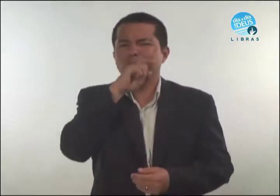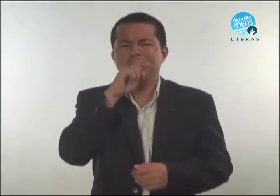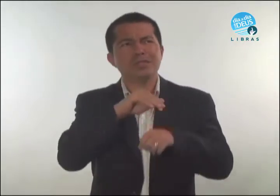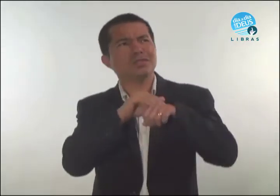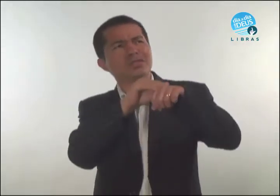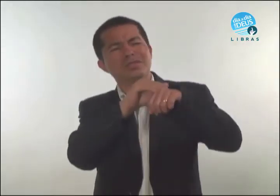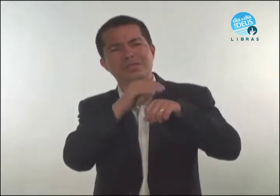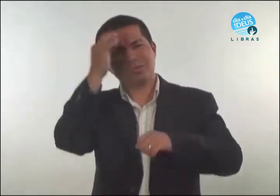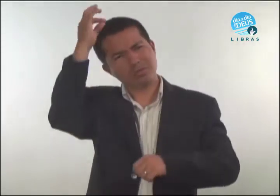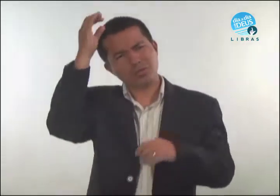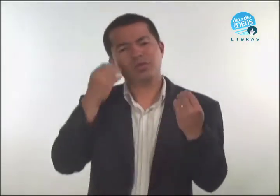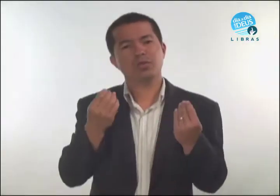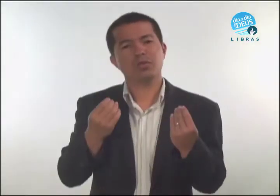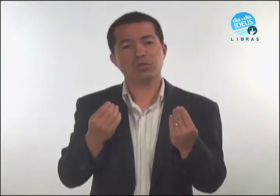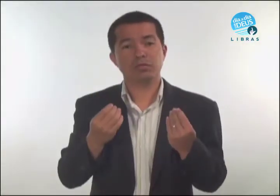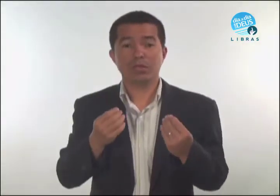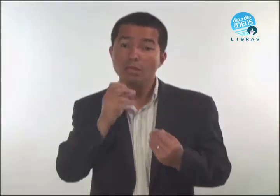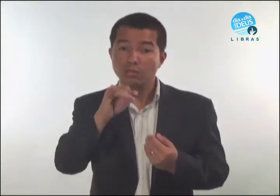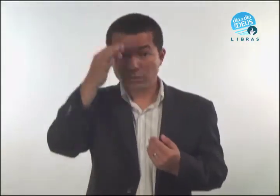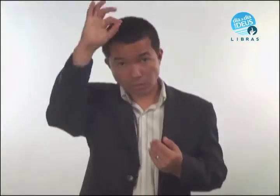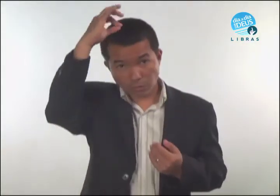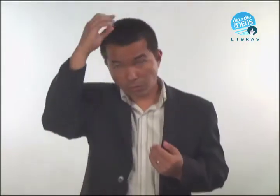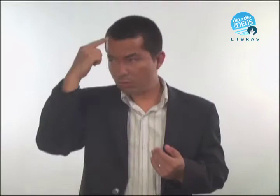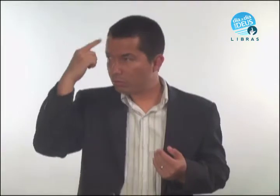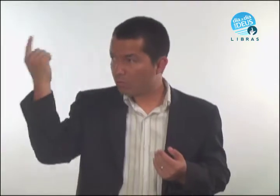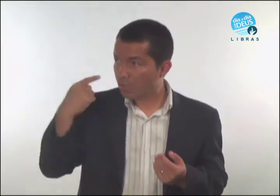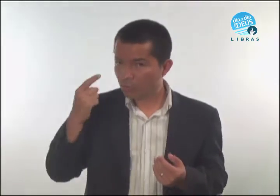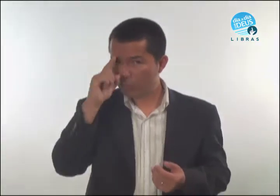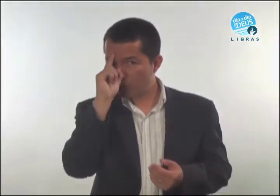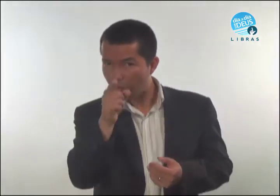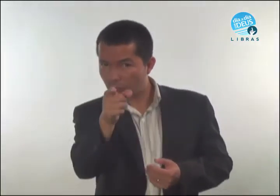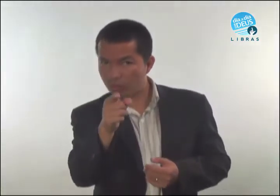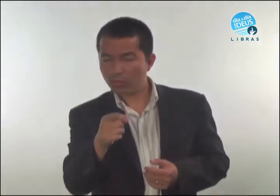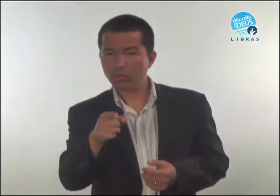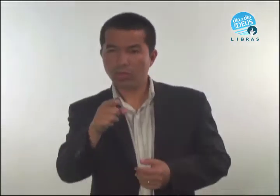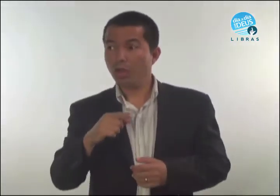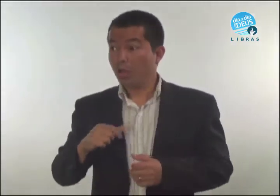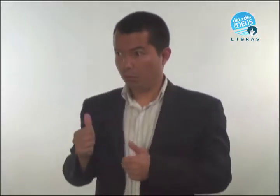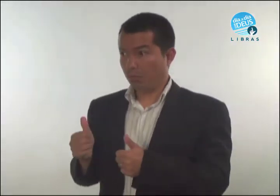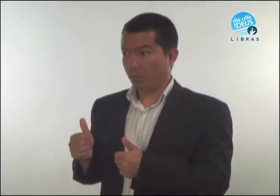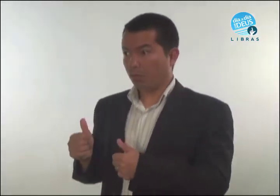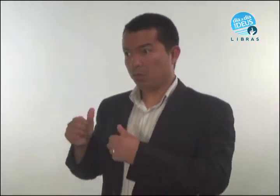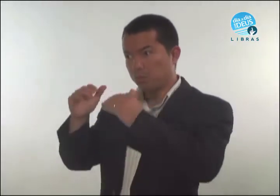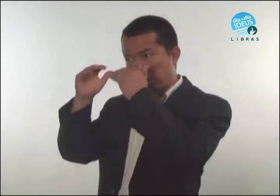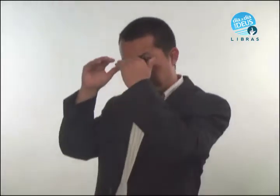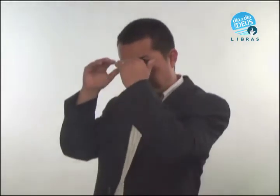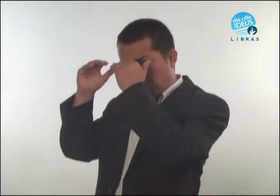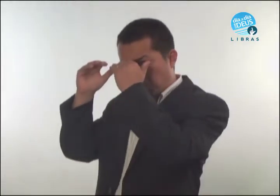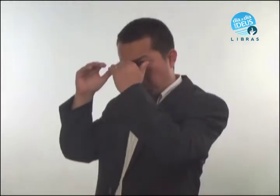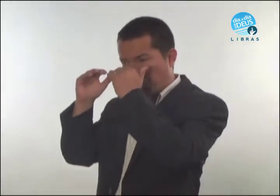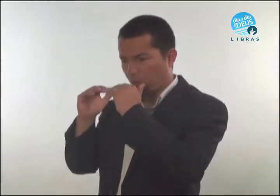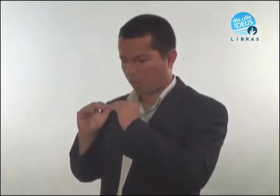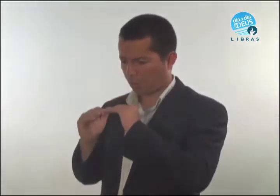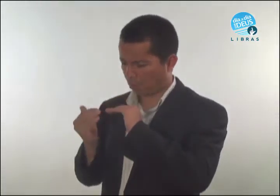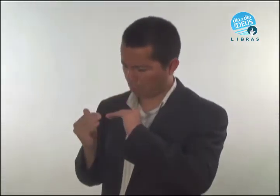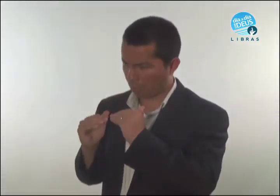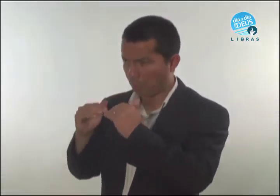coração. E aí Ananias diz o seguinte: tá bom, eu vou ouvir a voz de Deus, Ele está me mandando